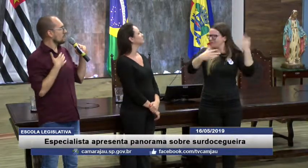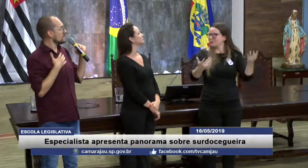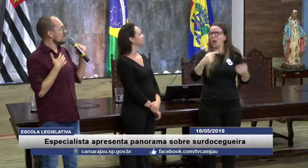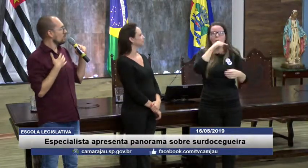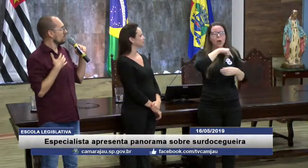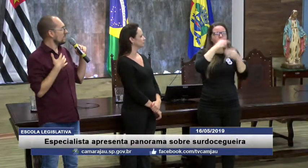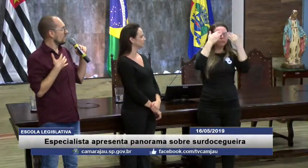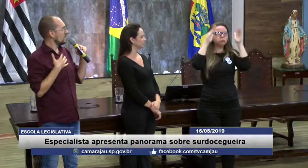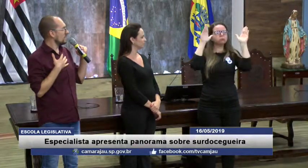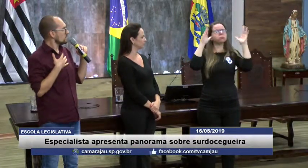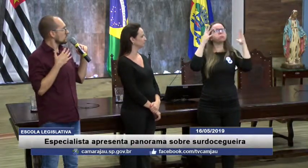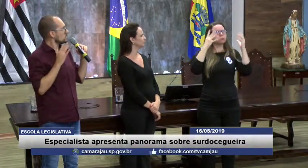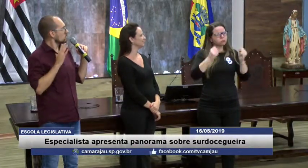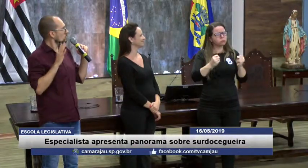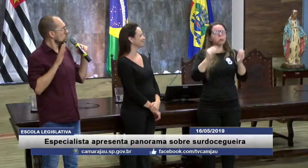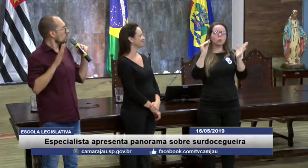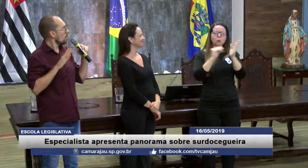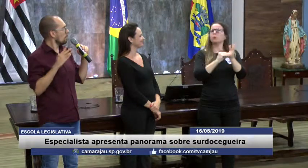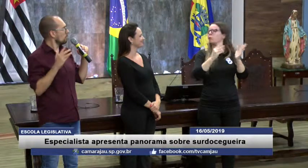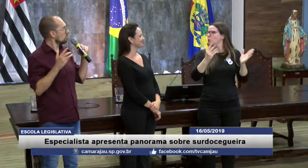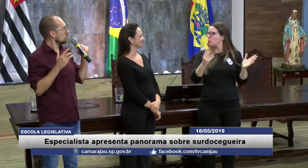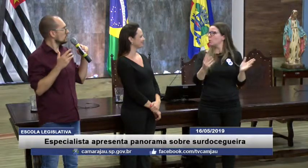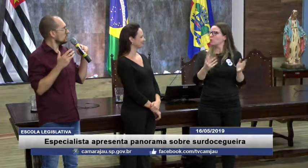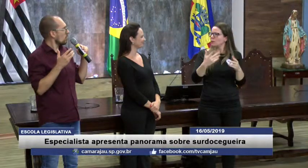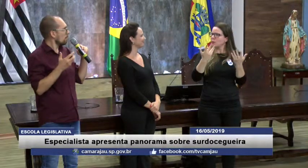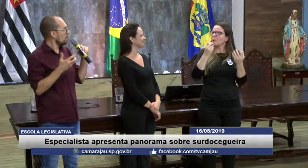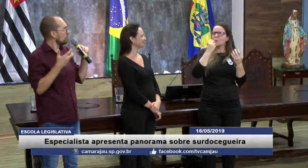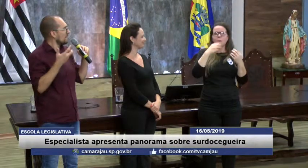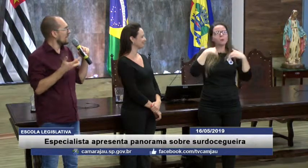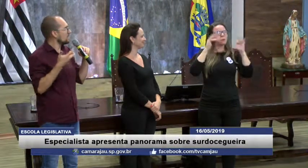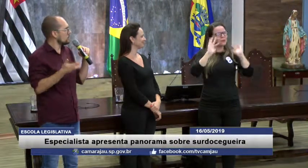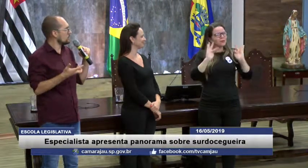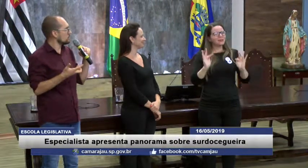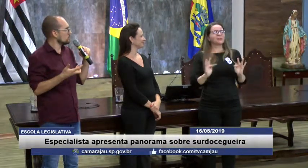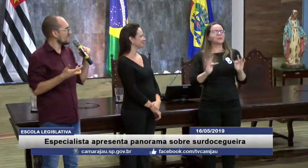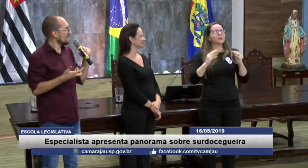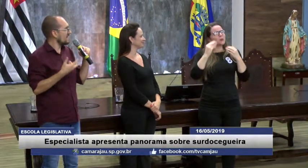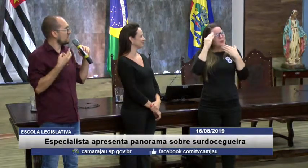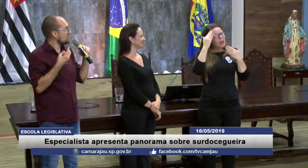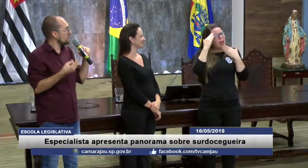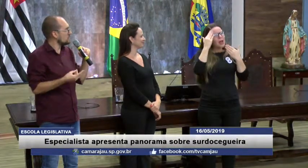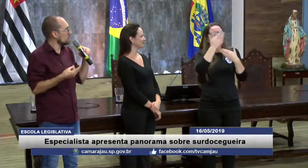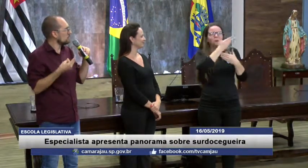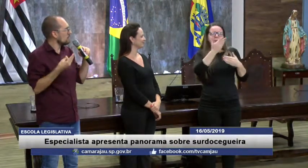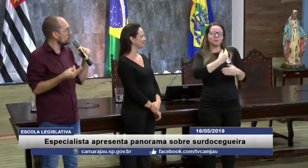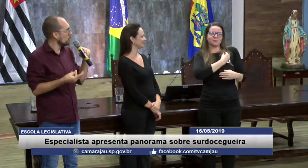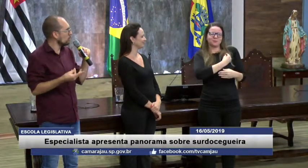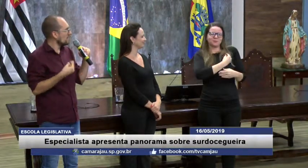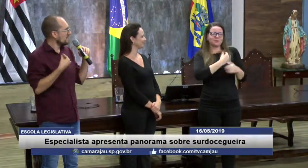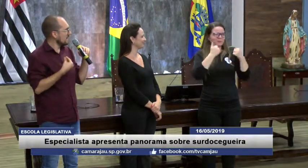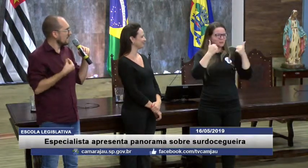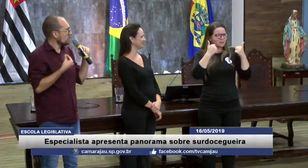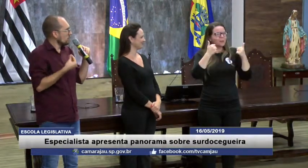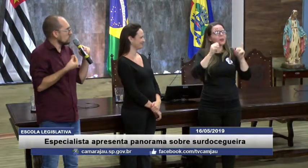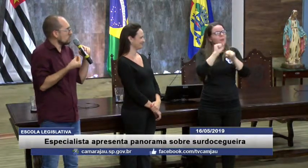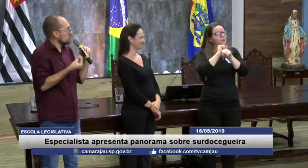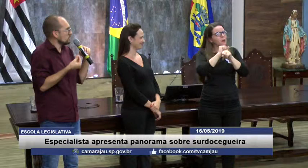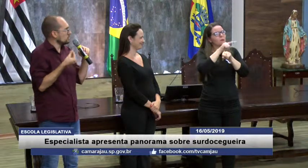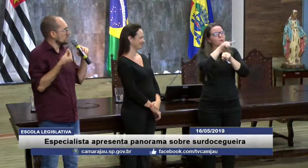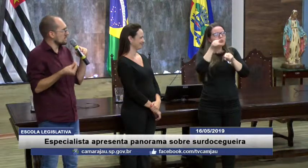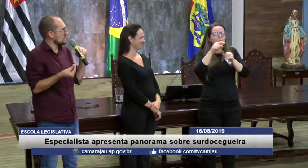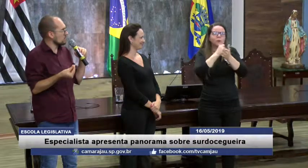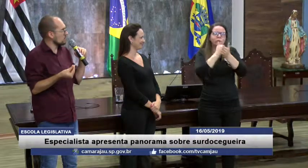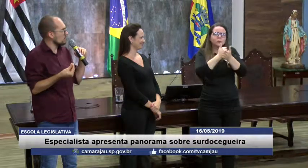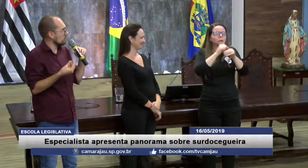cidades, eu percebo que as pessoas não topam falar sobre surdo-cegueira, é difícil, é um tabu. E aqui hoje já